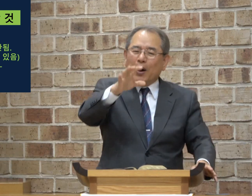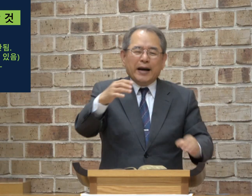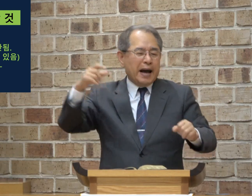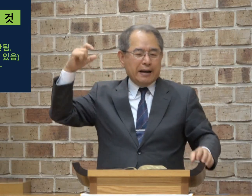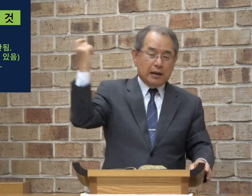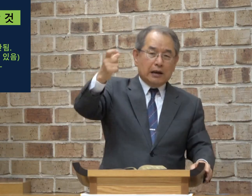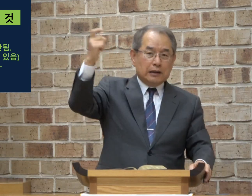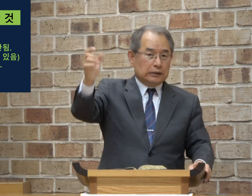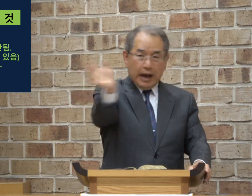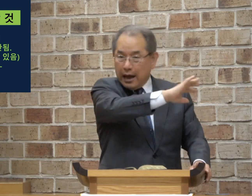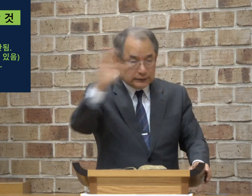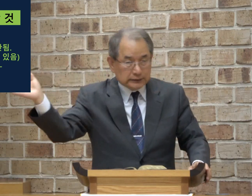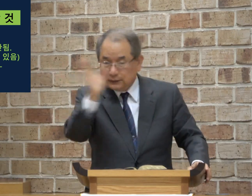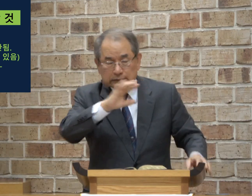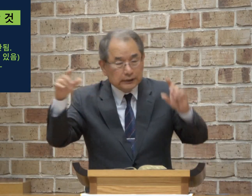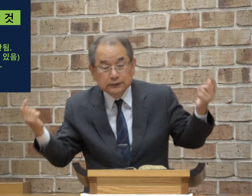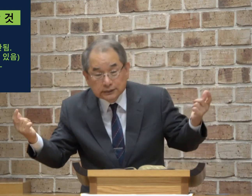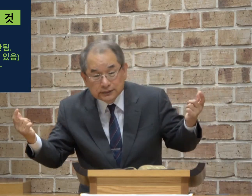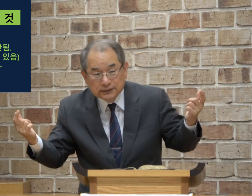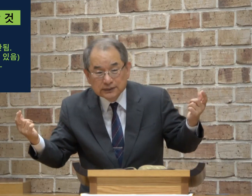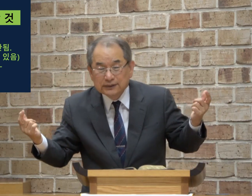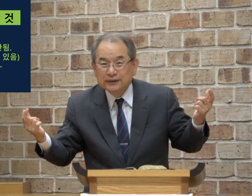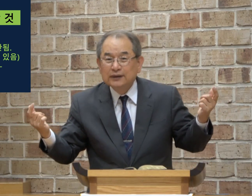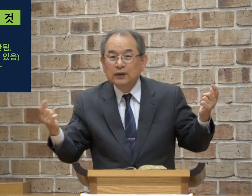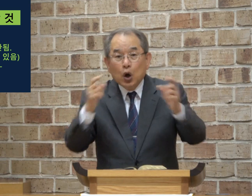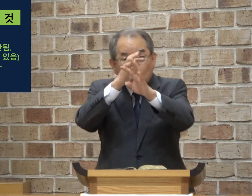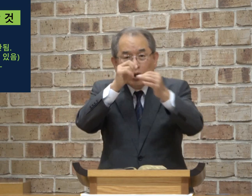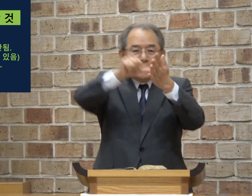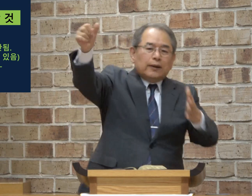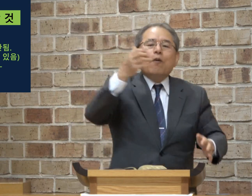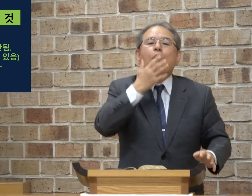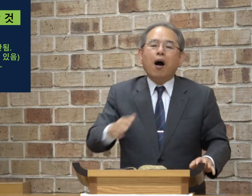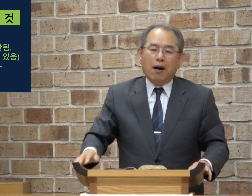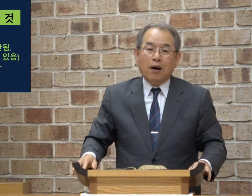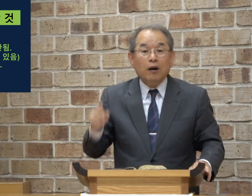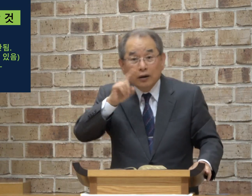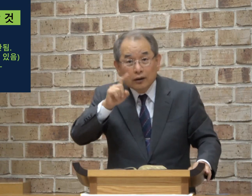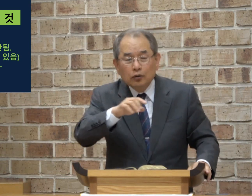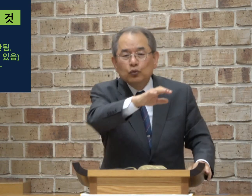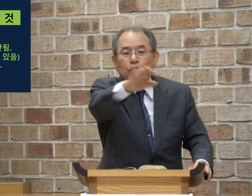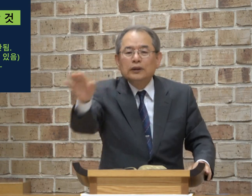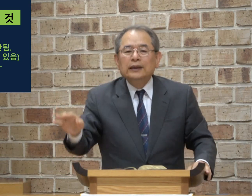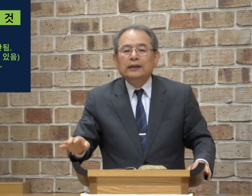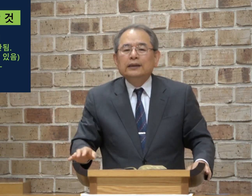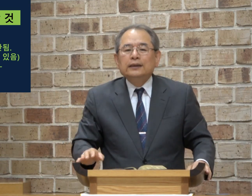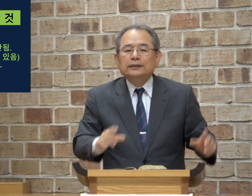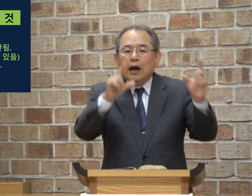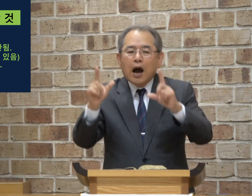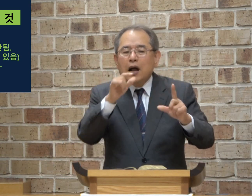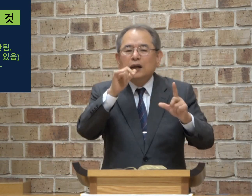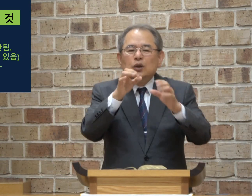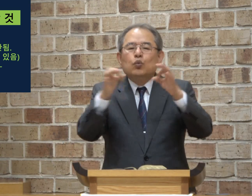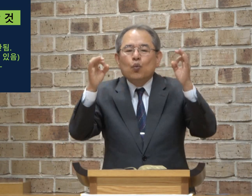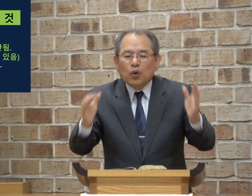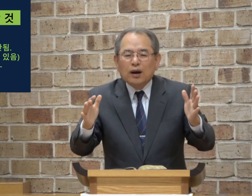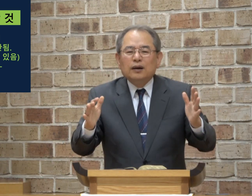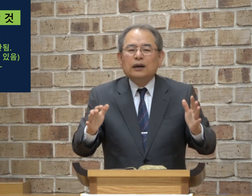있으니 나는 함부로 살아도 된다라고 생각하지 마십시오. 여러분의 이름이 지워질 수가 있다라고 기록되어 있어요. 여러분이